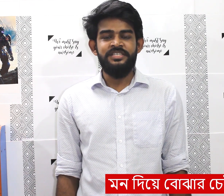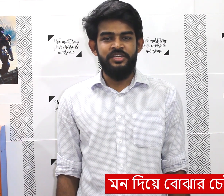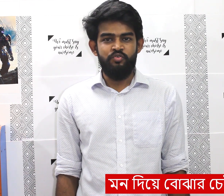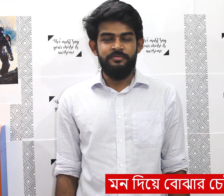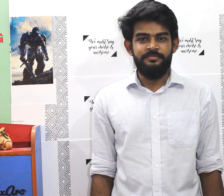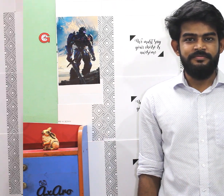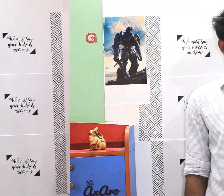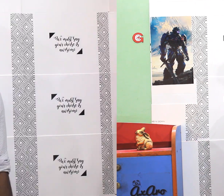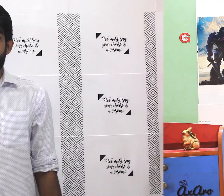চেষ্টা করুন।